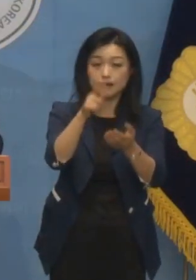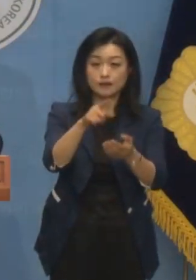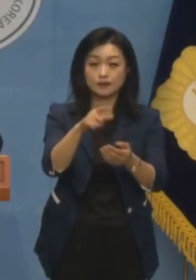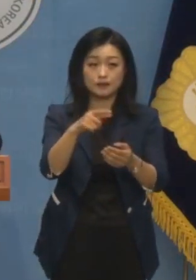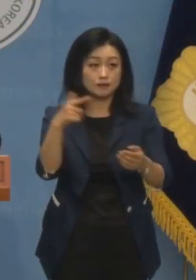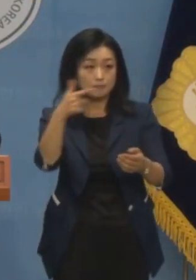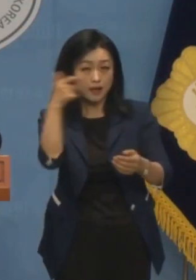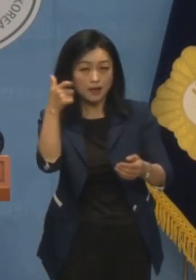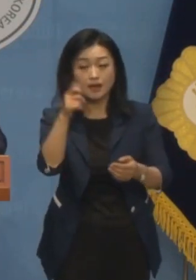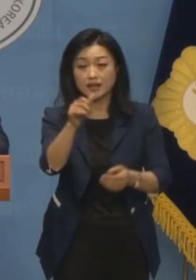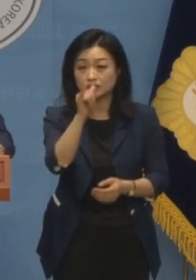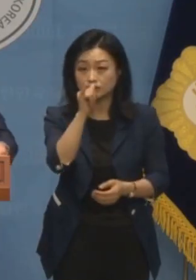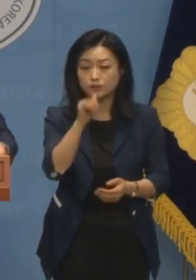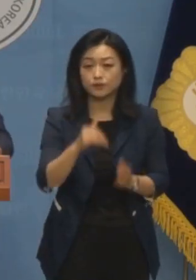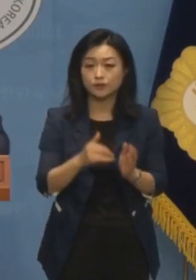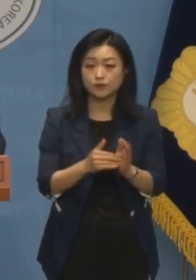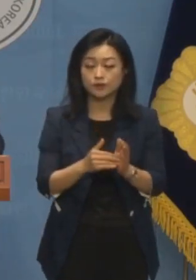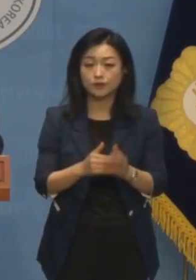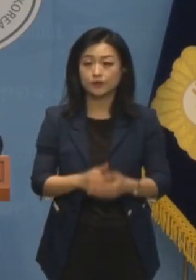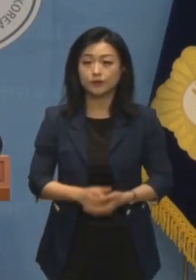상황이 발생했습니다.